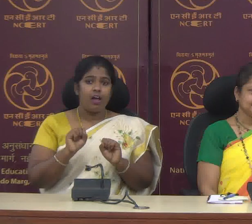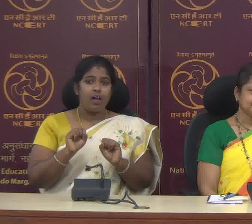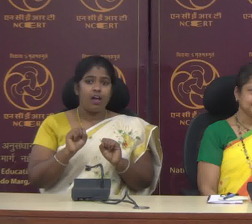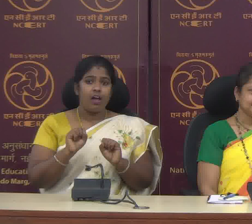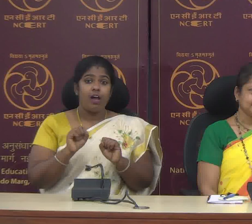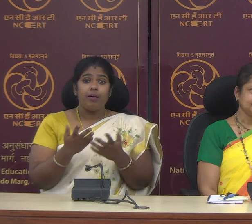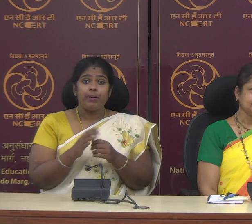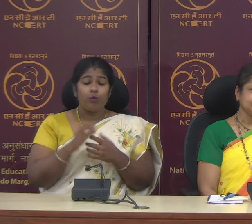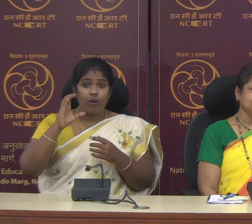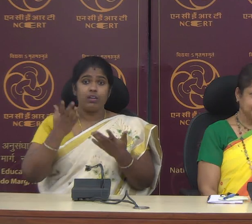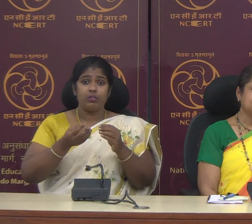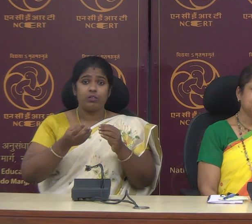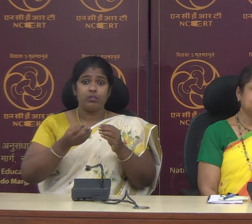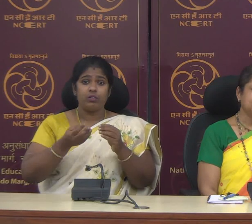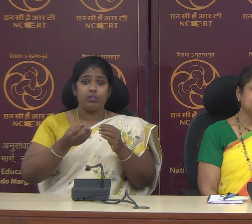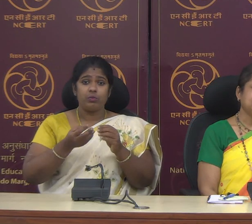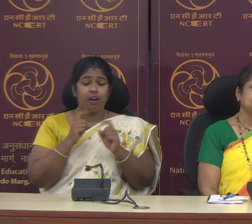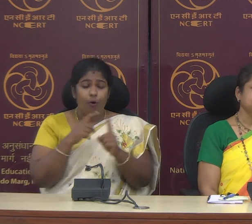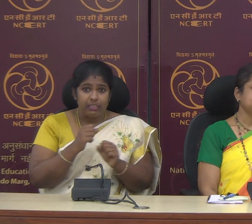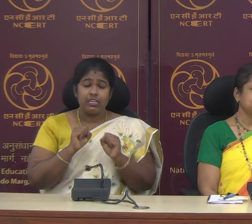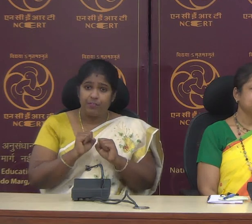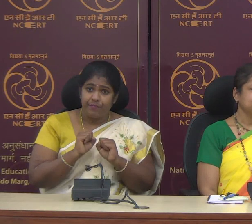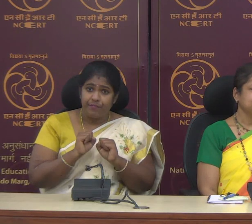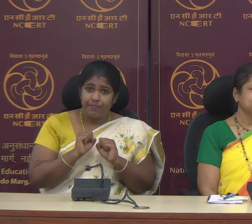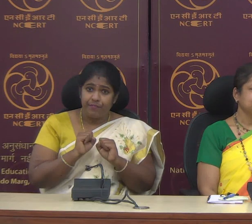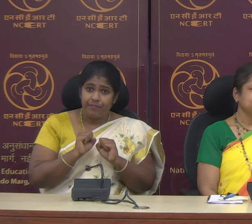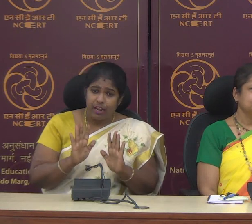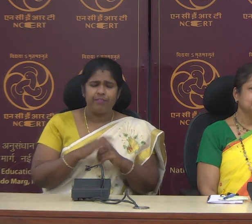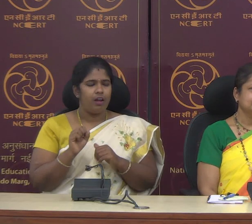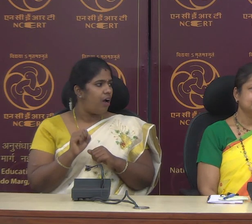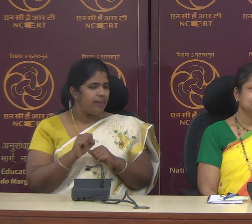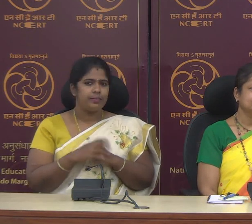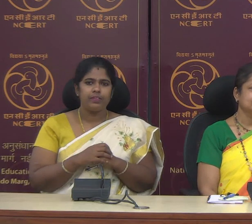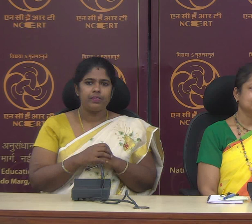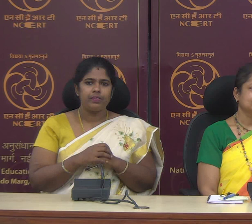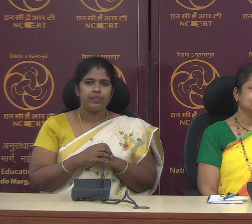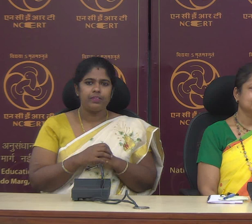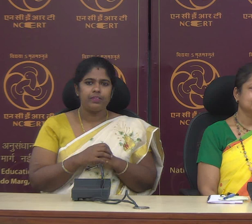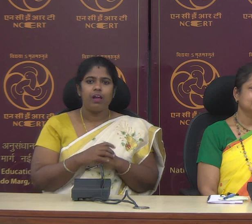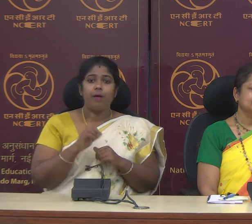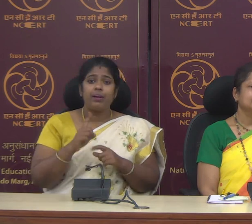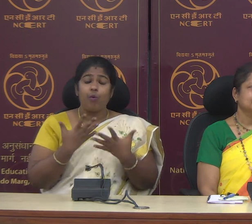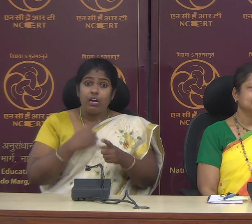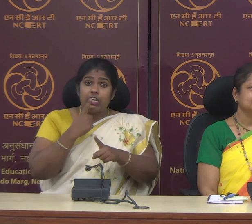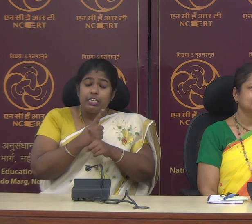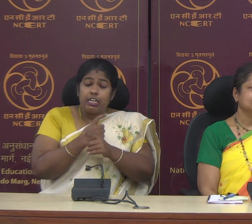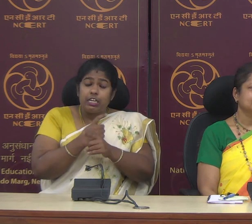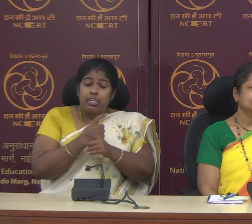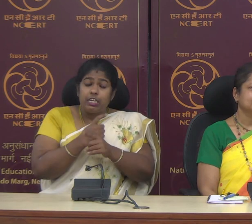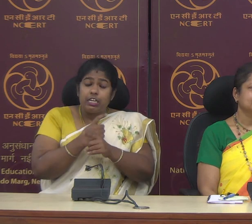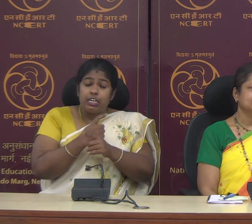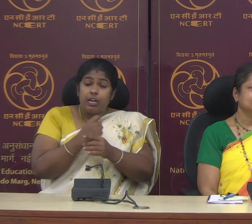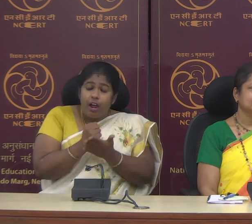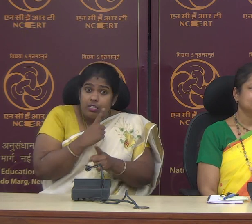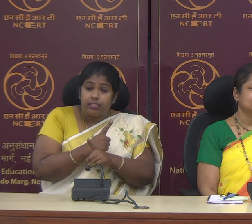बढ़ेगा, जो कॉम्प्लेक्सिटीज़ हैं वो बढ़ेंगी, बट द थिंग इज वी नीड सम टीचर्स, ट्रेंड टीचर्स, सो हाउ मच प्रिपरेशन